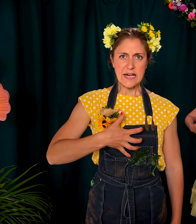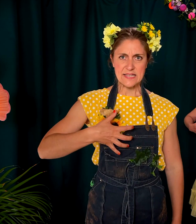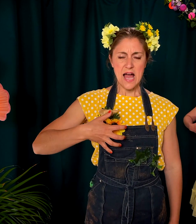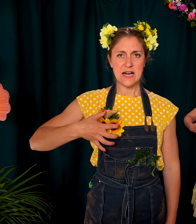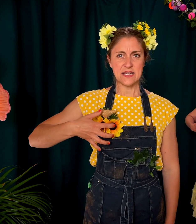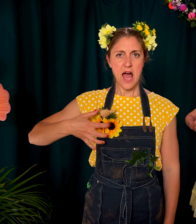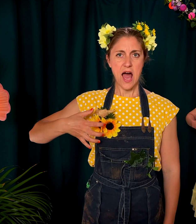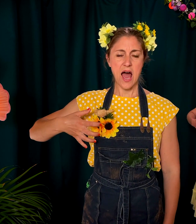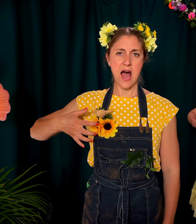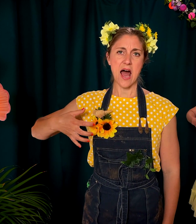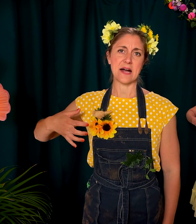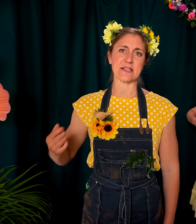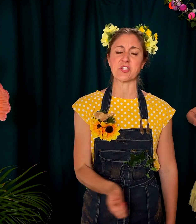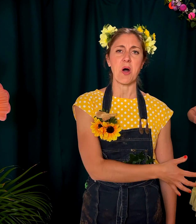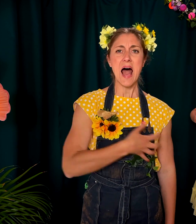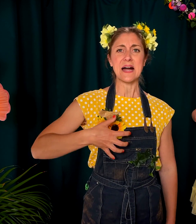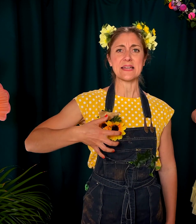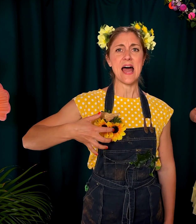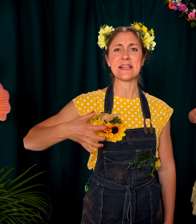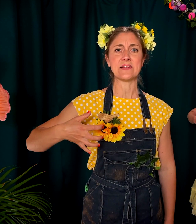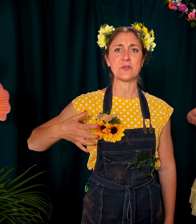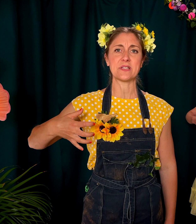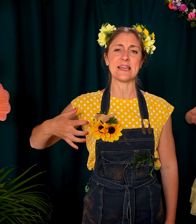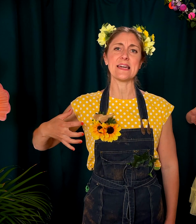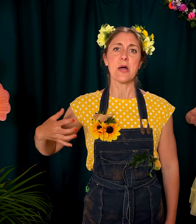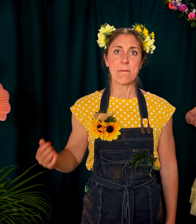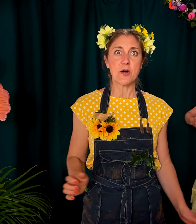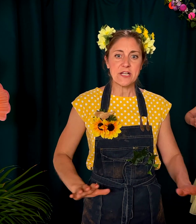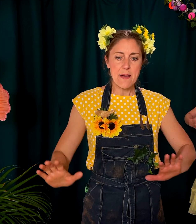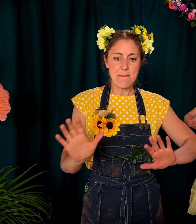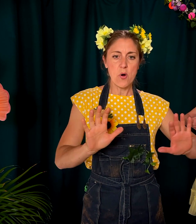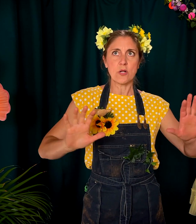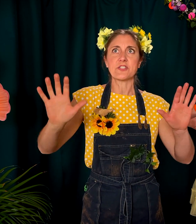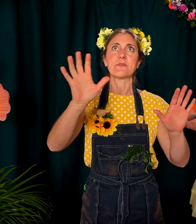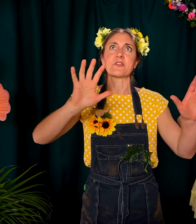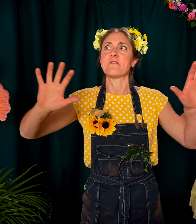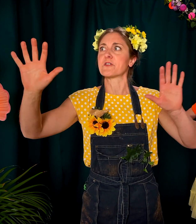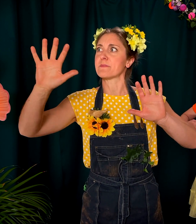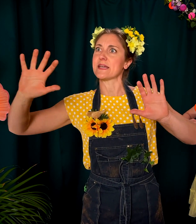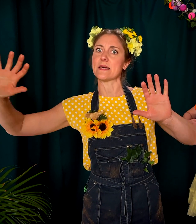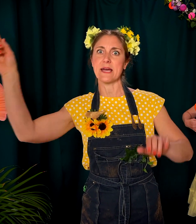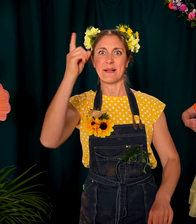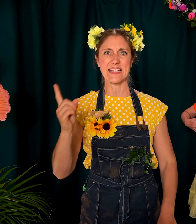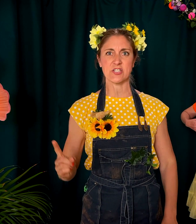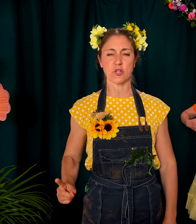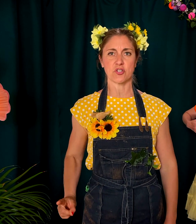Arg, arg, arg, så arg här inuti. Mörka moln som drar förbi med blixt och